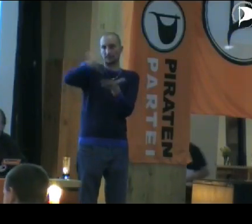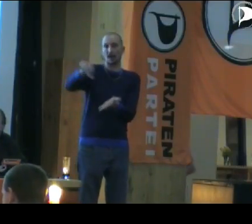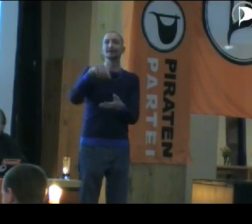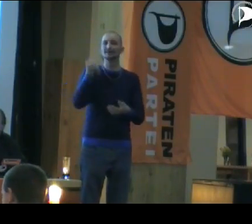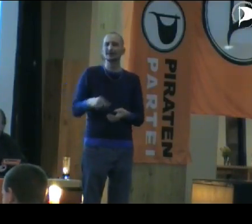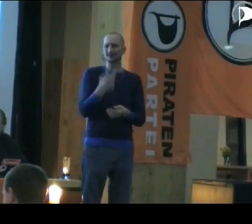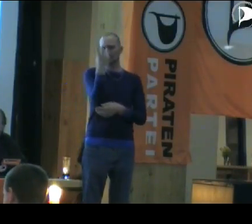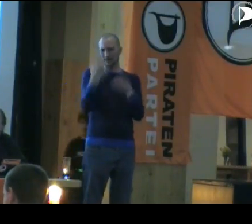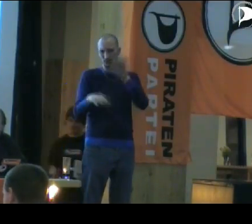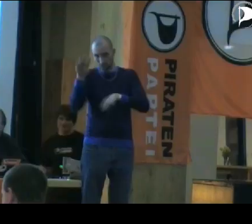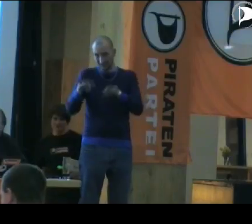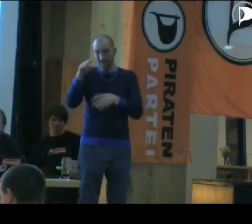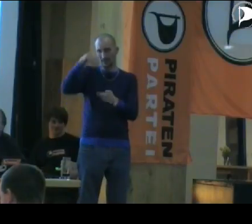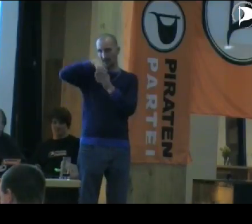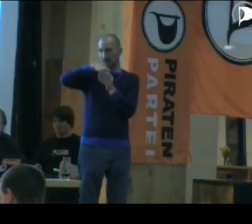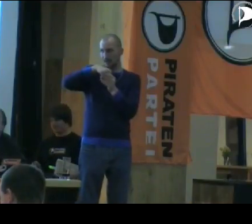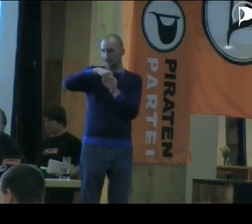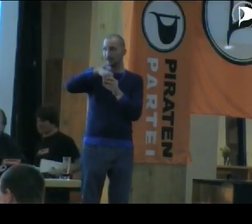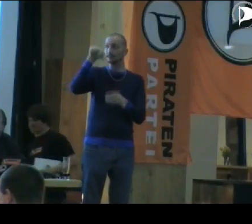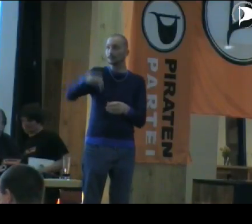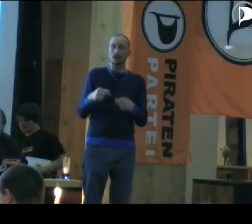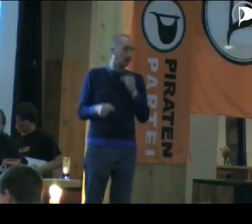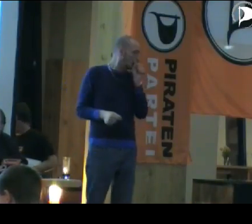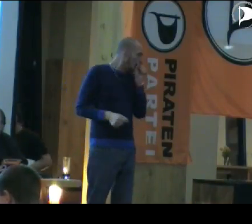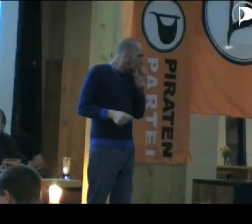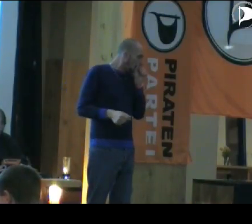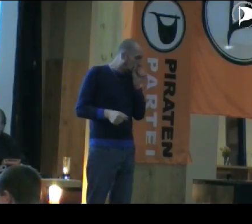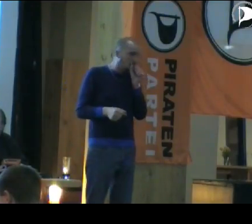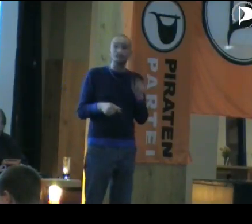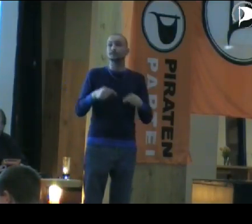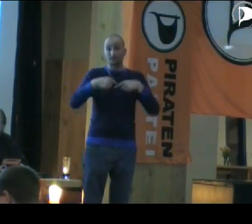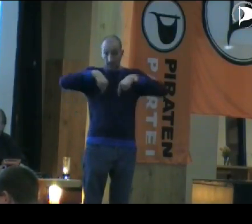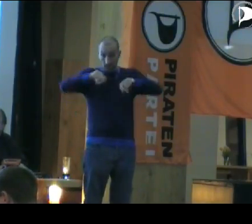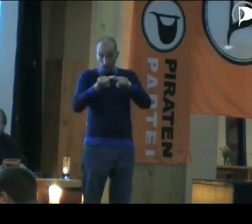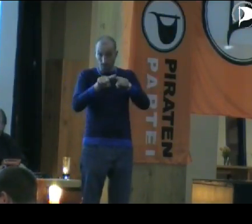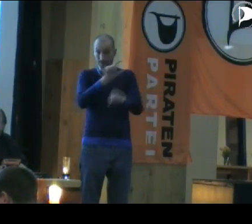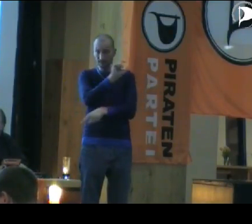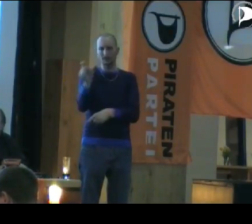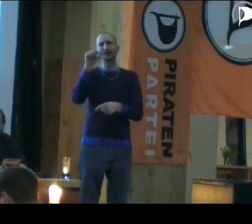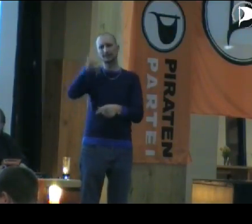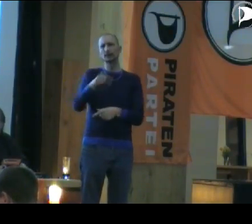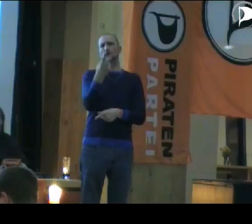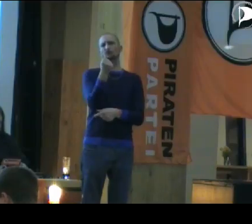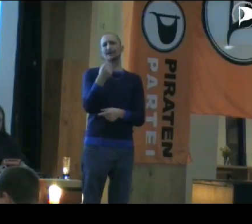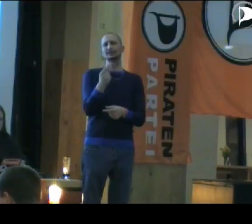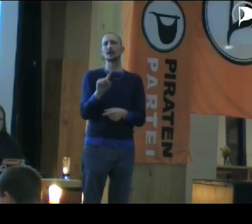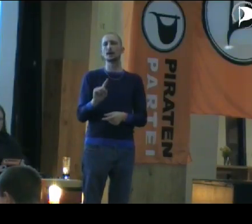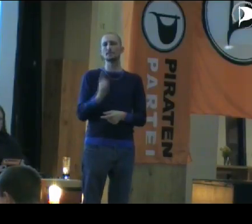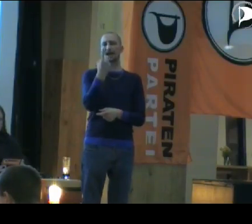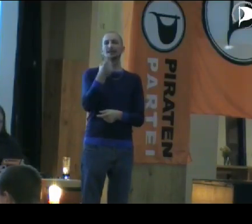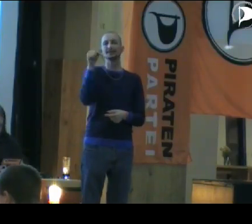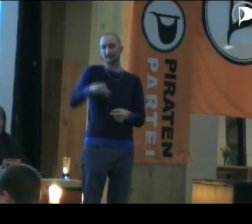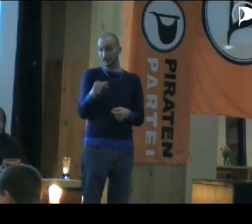und ich würde dann tauchten fragen thematik firma entlastet als schatzmeister dadurch die bezahlte kraft zu